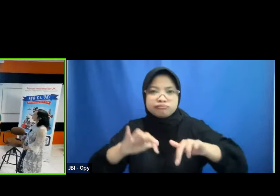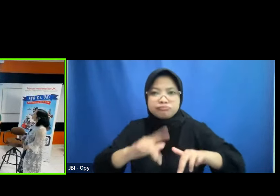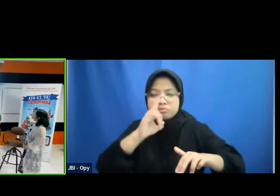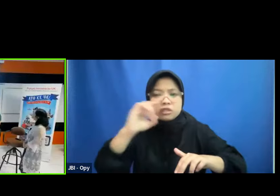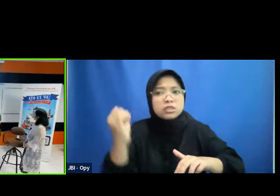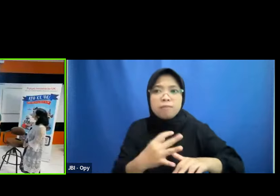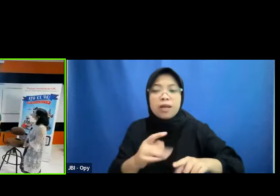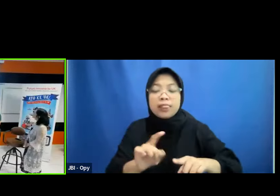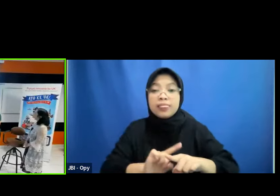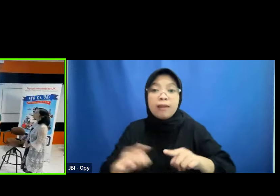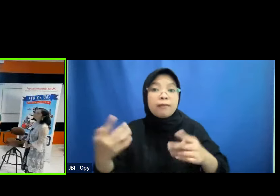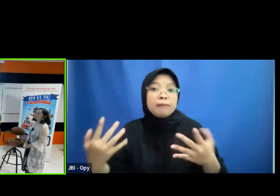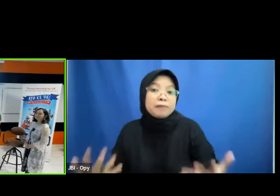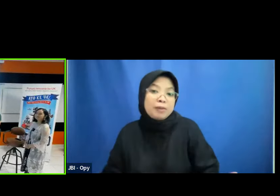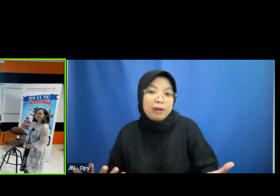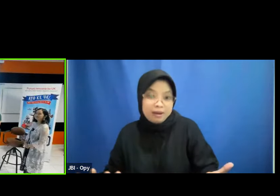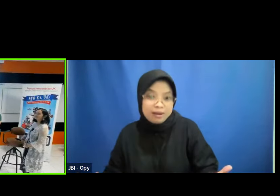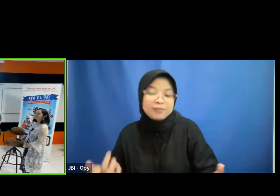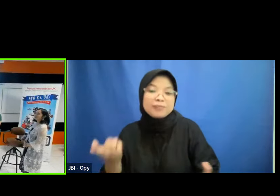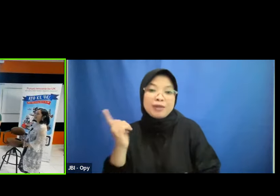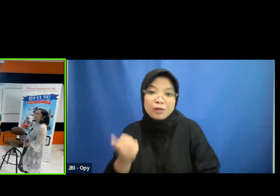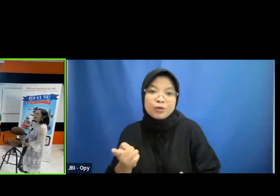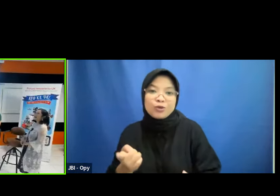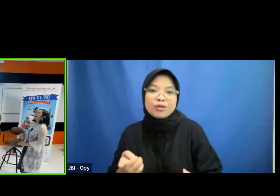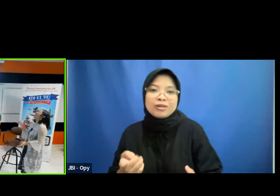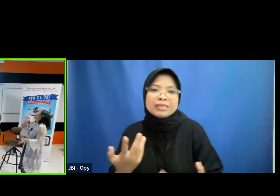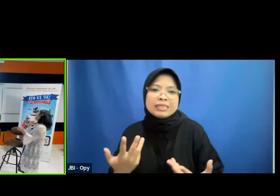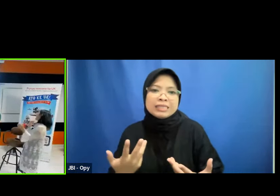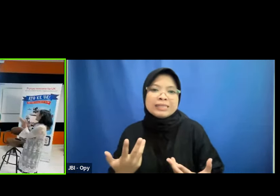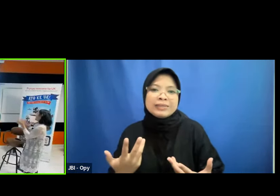tapi gimanapun itu enggak